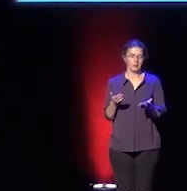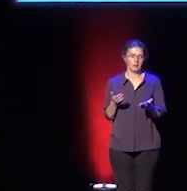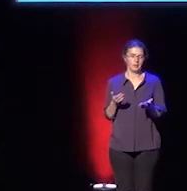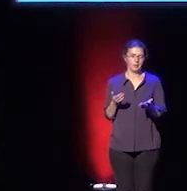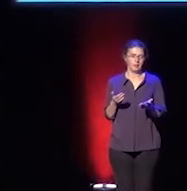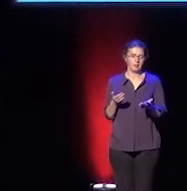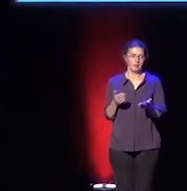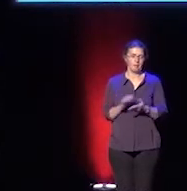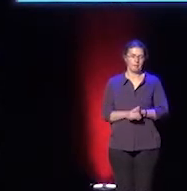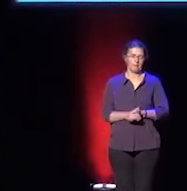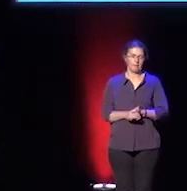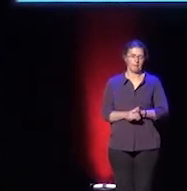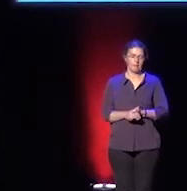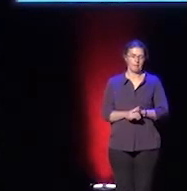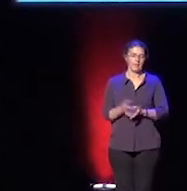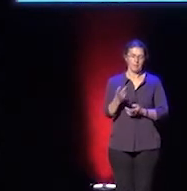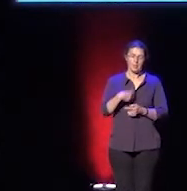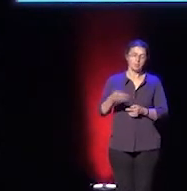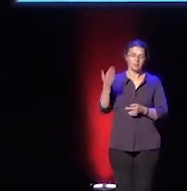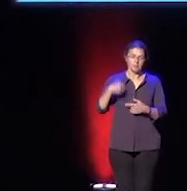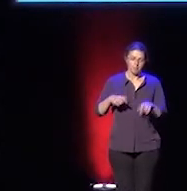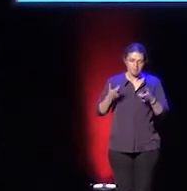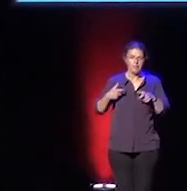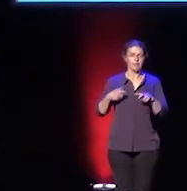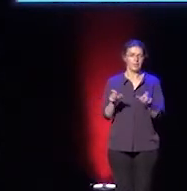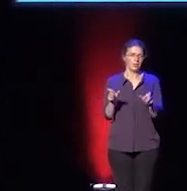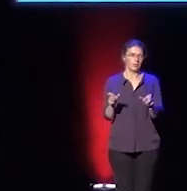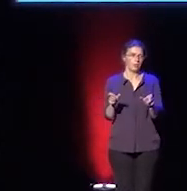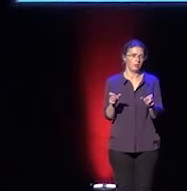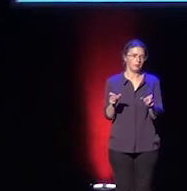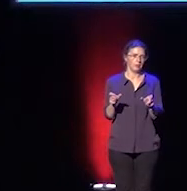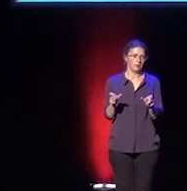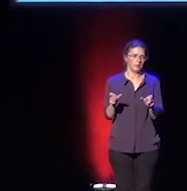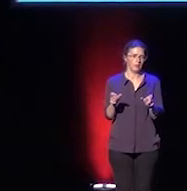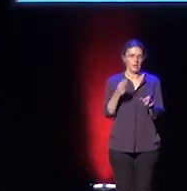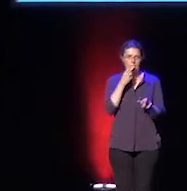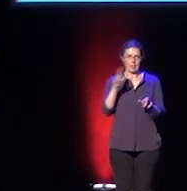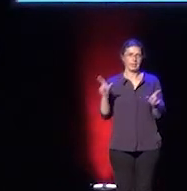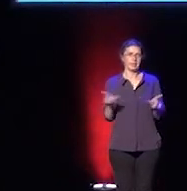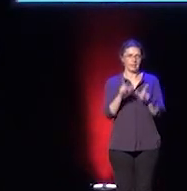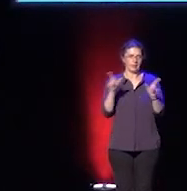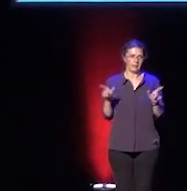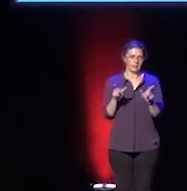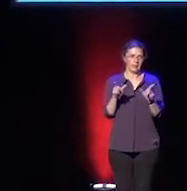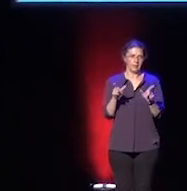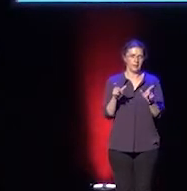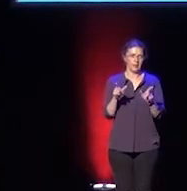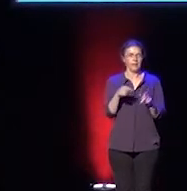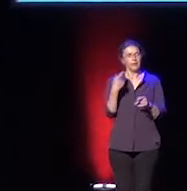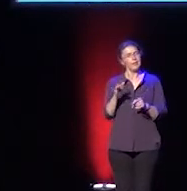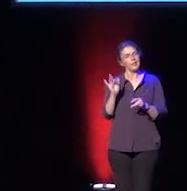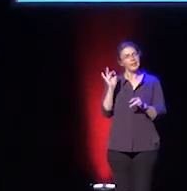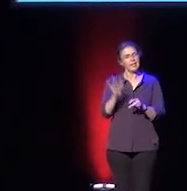einen Widerstand geleistet haben in der NS-Zeit, dass wir gegen Diktatur